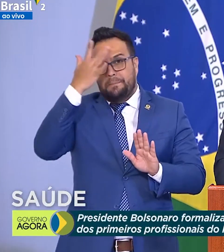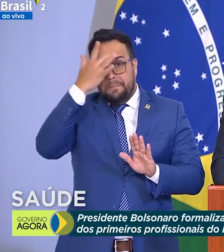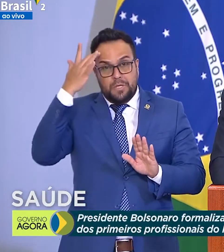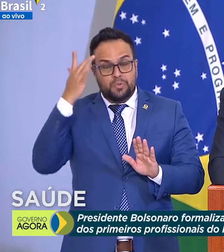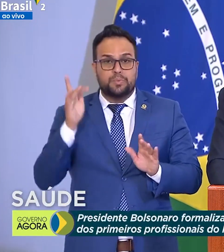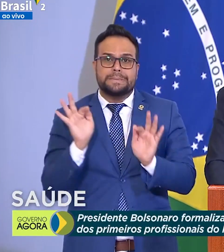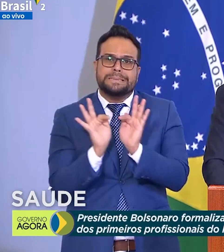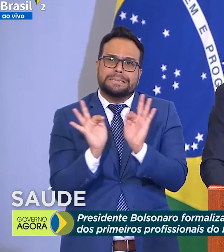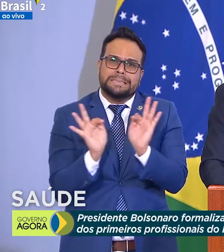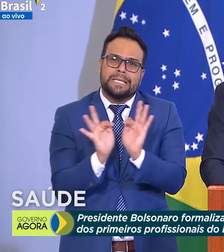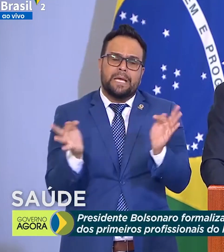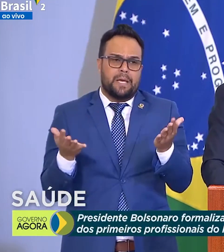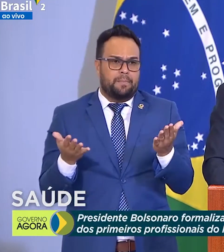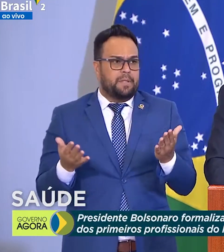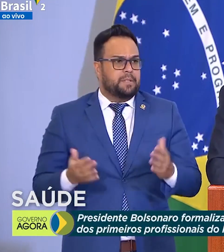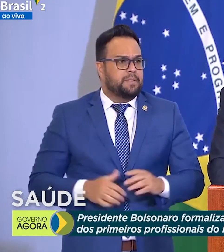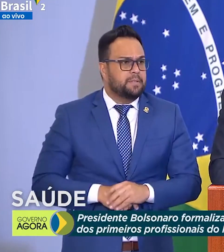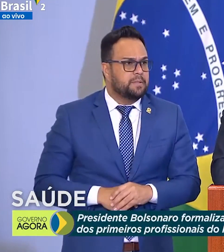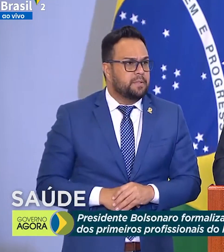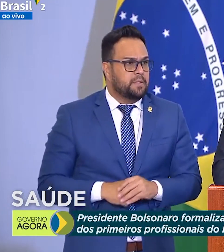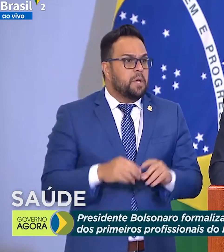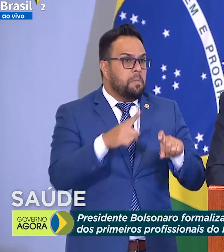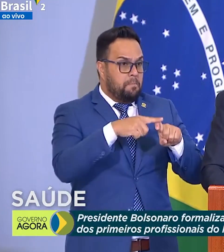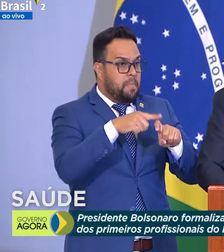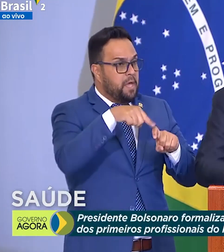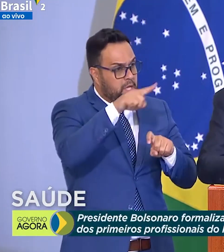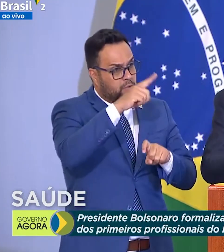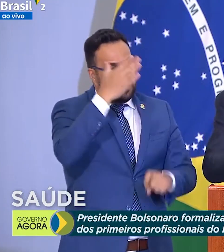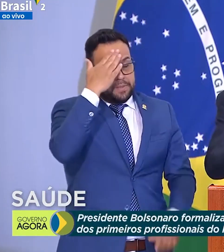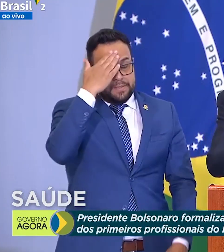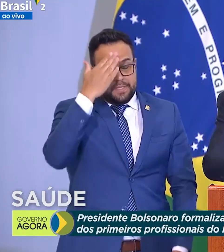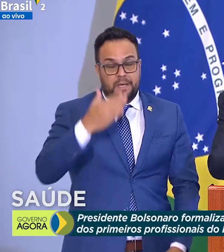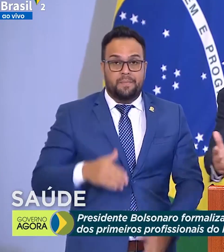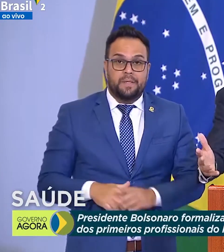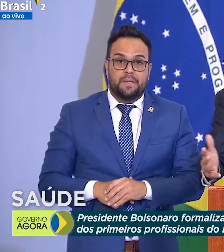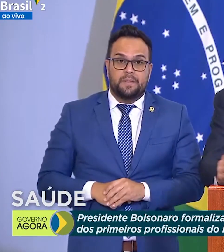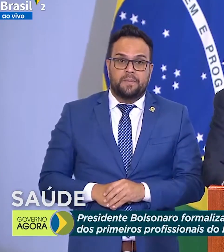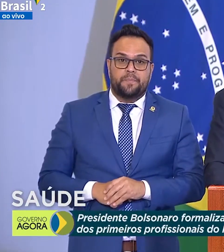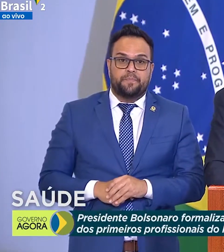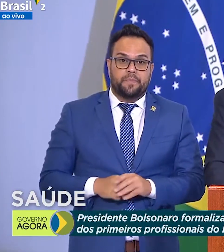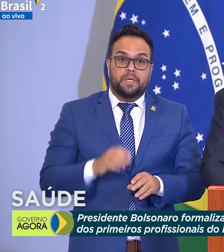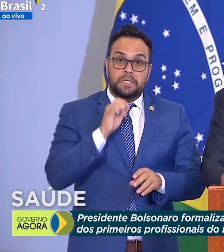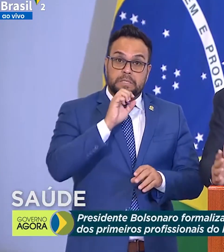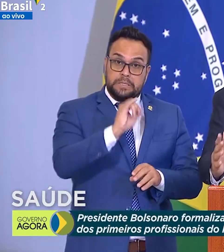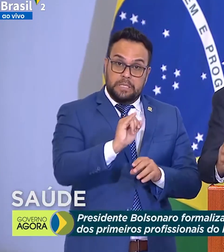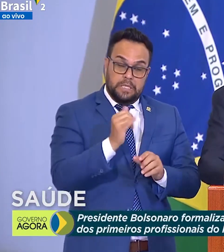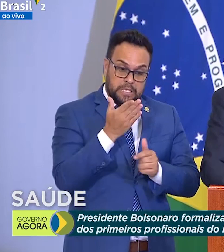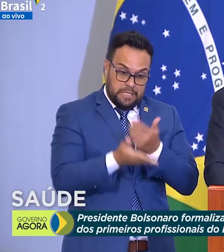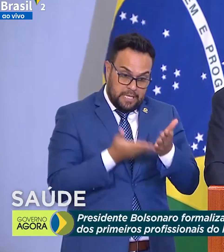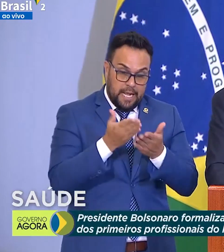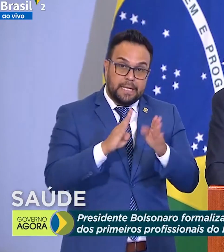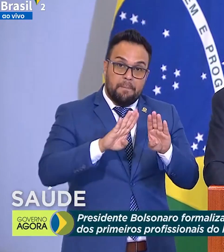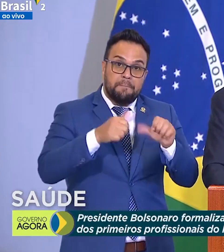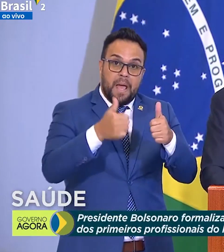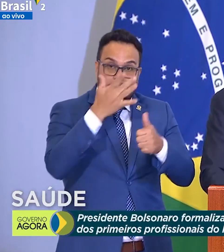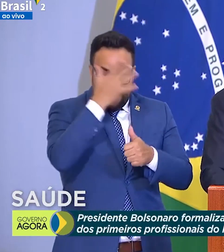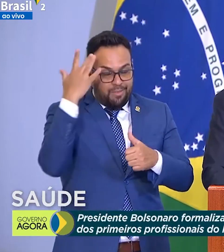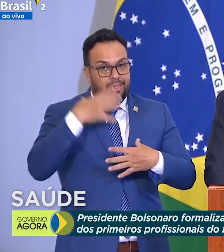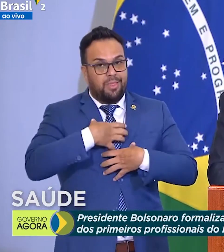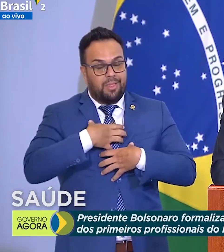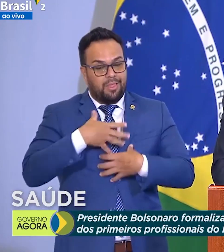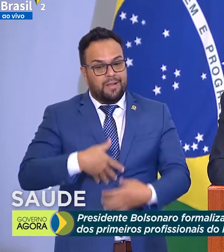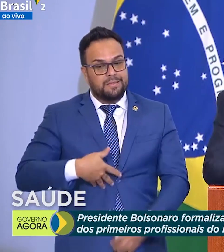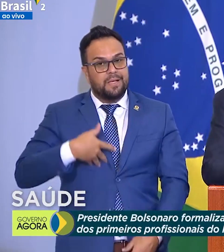humildes se encontram, os médicos sabem disso, né? E só em você tratar bem a pessoa, ela já fica satisfeita. Por